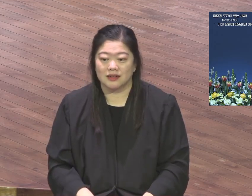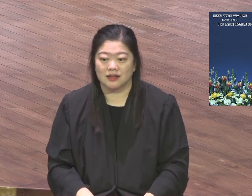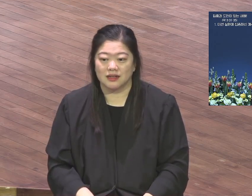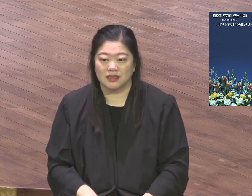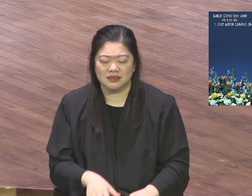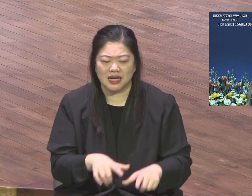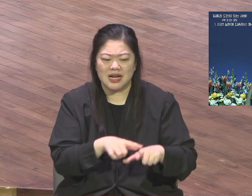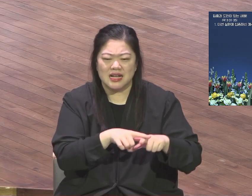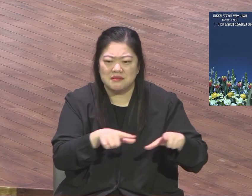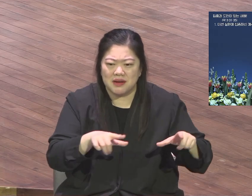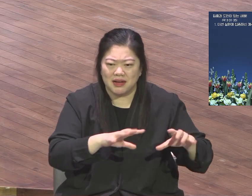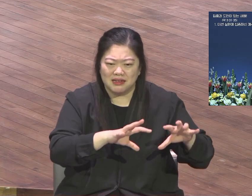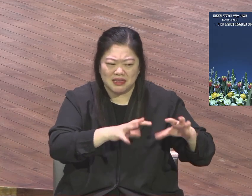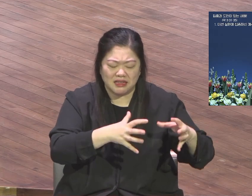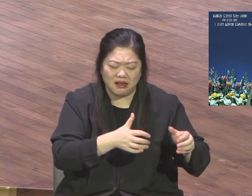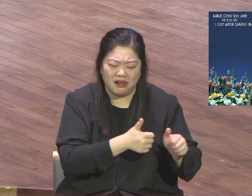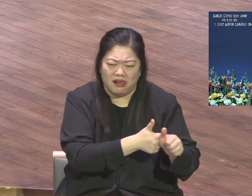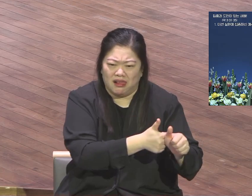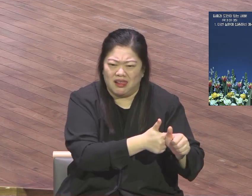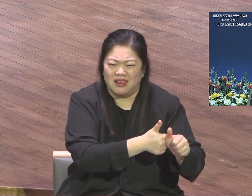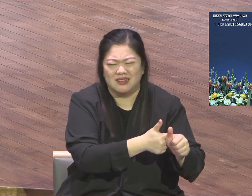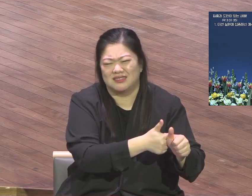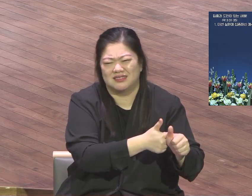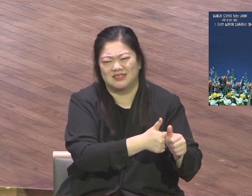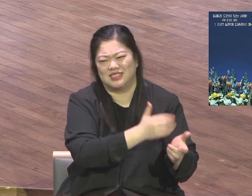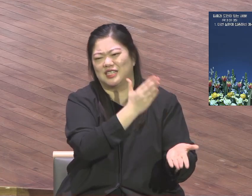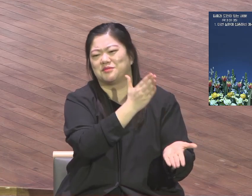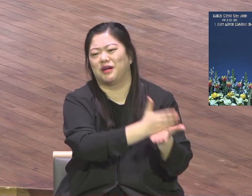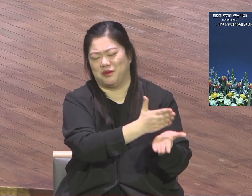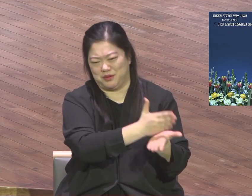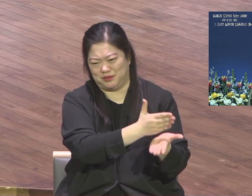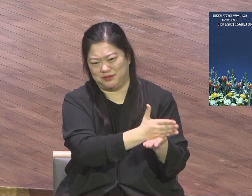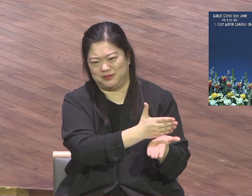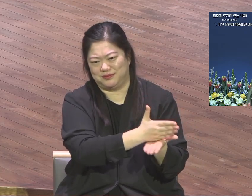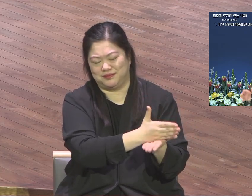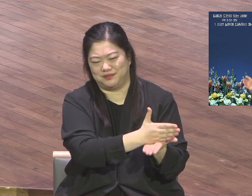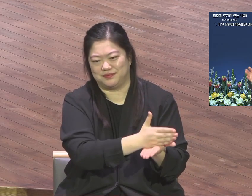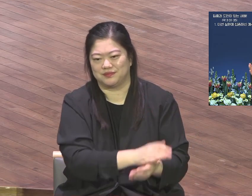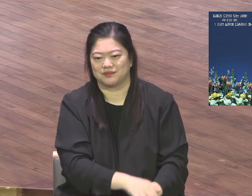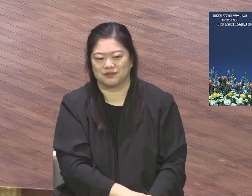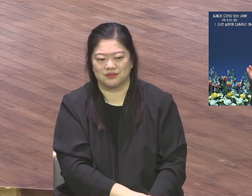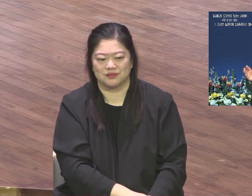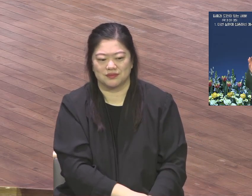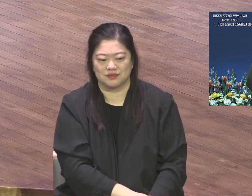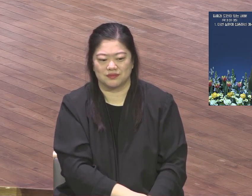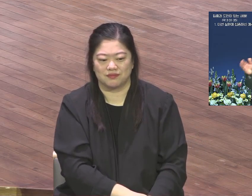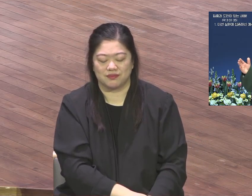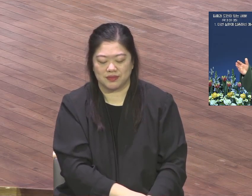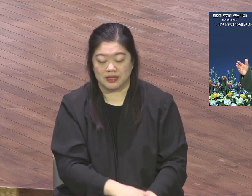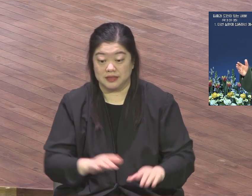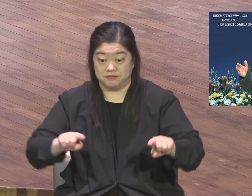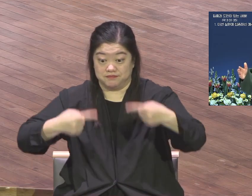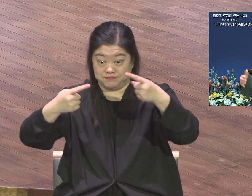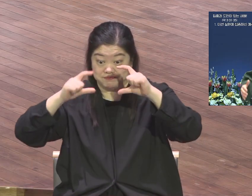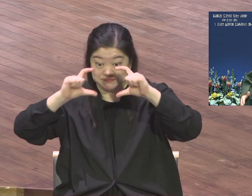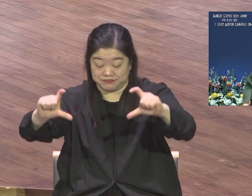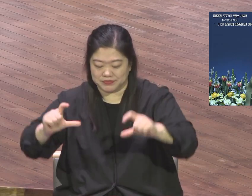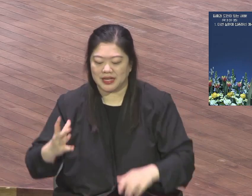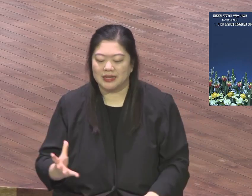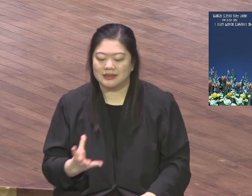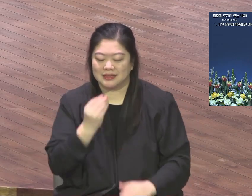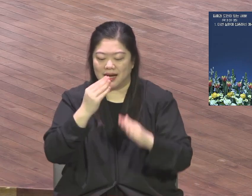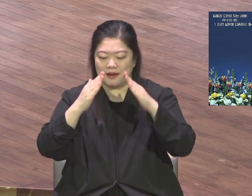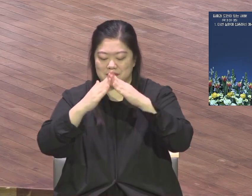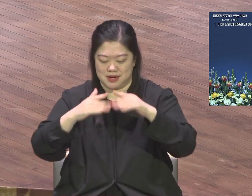서론 쫓다가 인생 낭비, 시간 낭비 하지 마시길 바랍니다. 너 장막터를 넓히라.